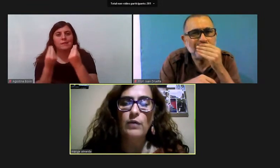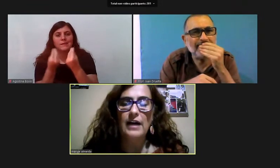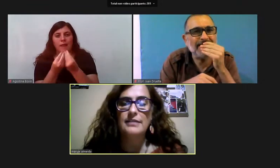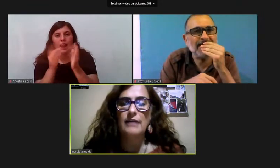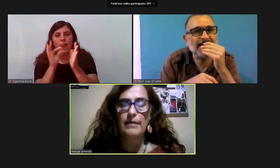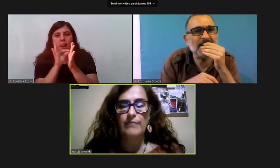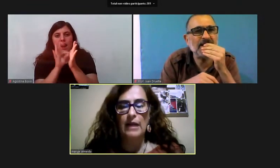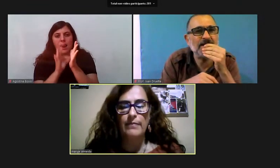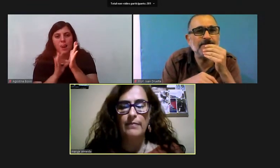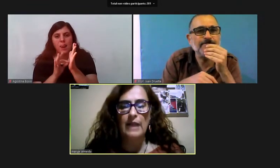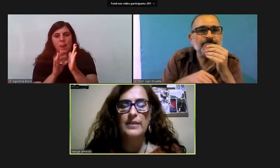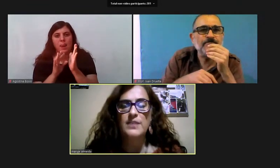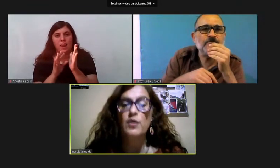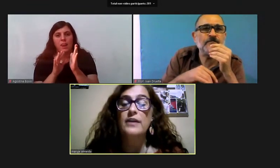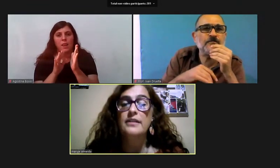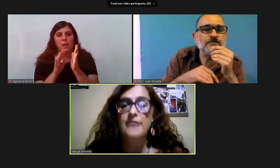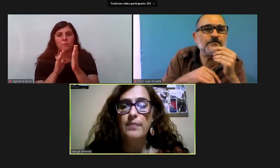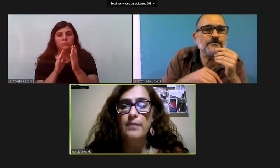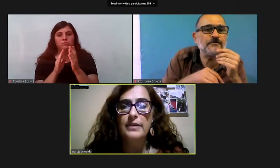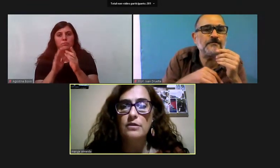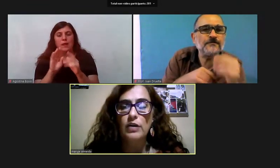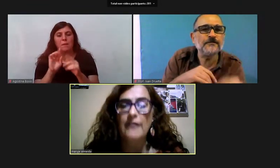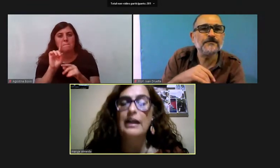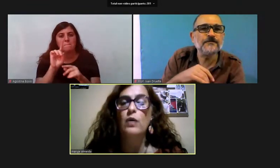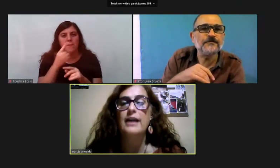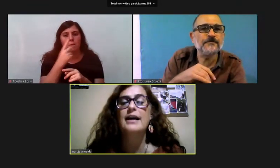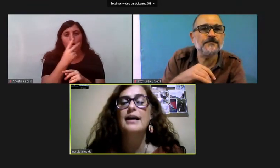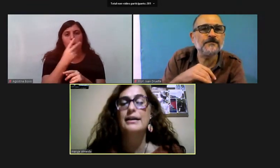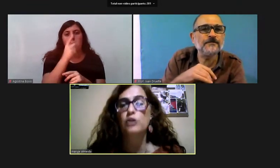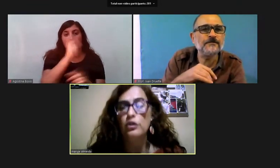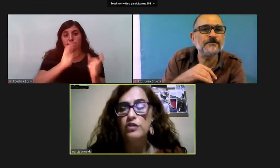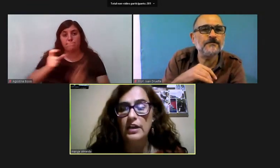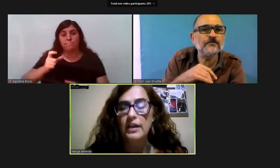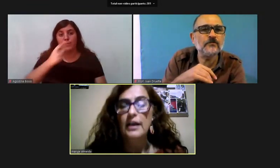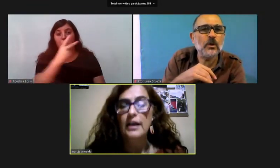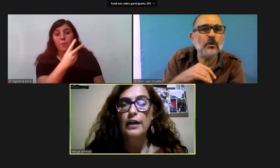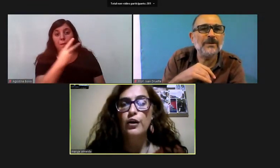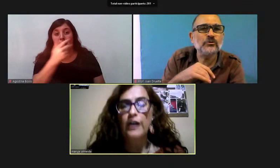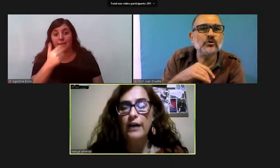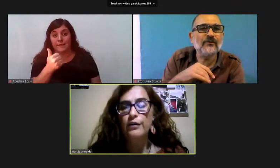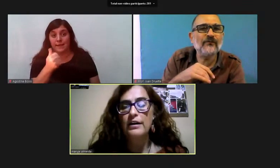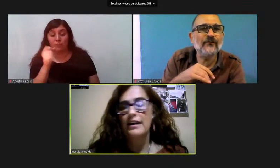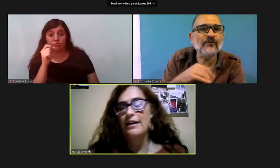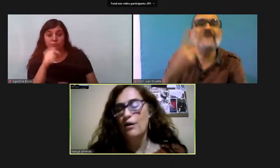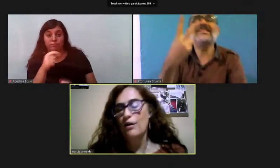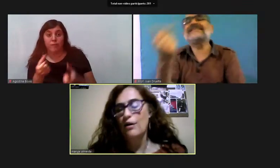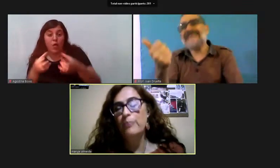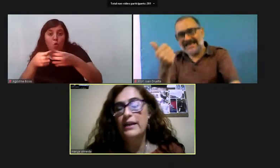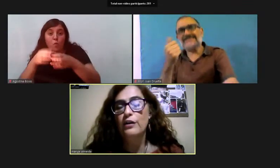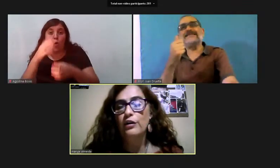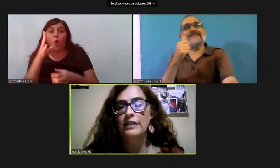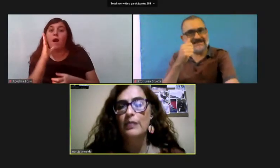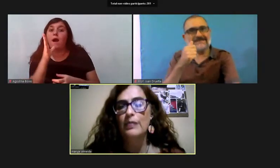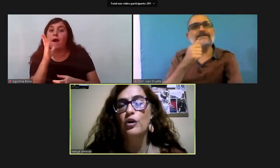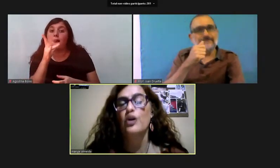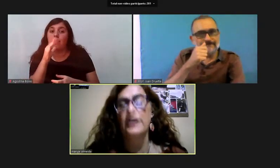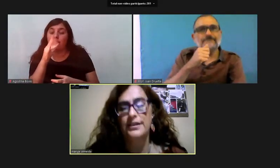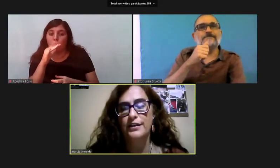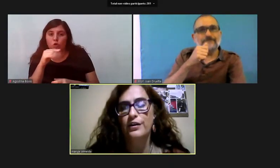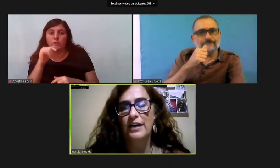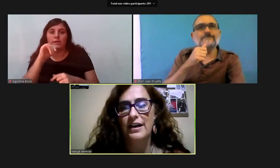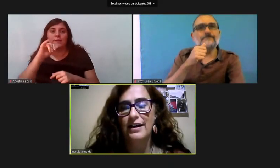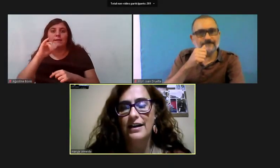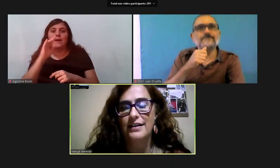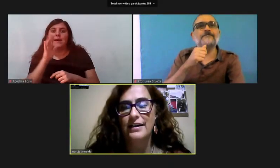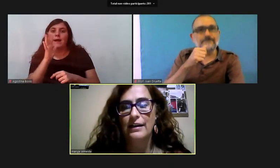entrar al principio 26 personas, de las cuales 14 lograron cumplir con, digamos, con los